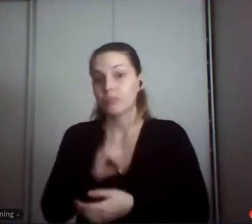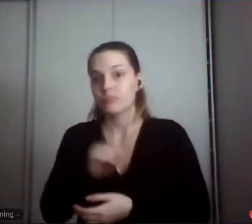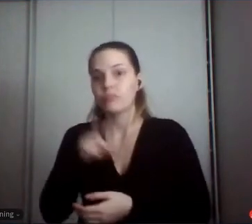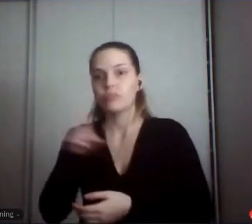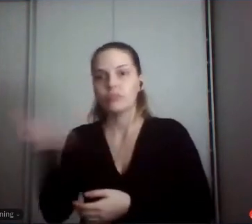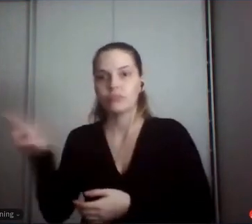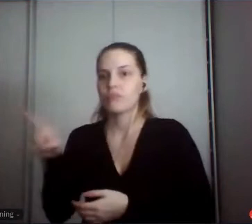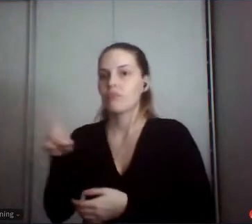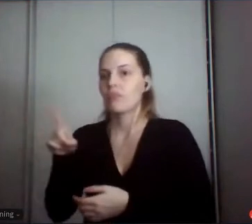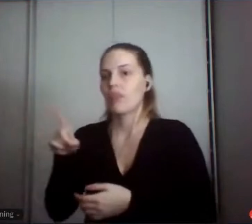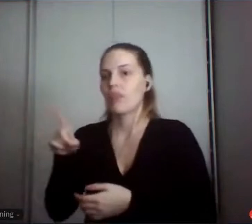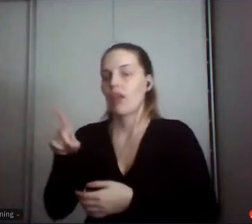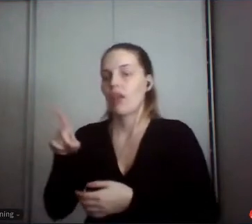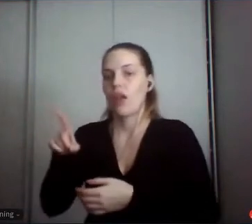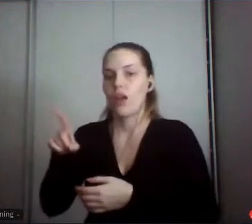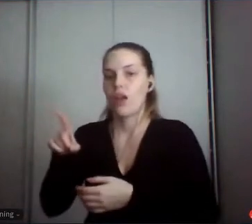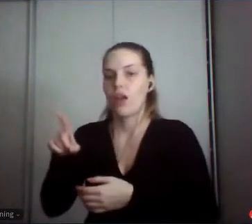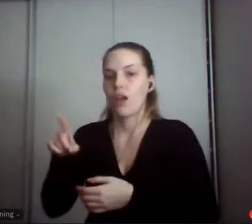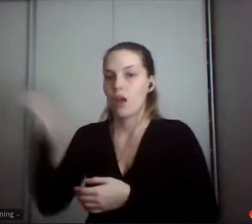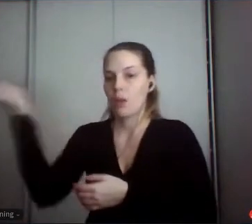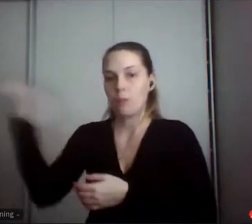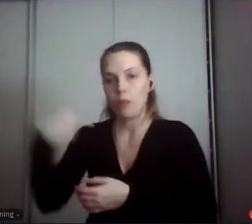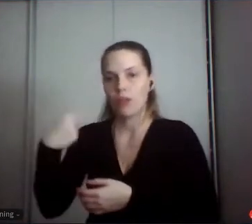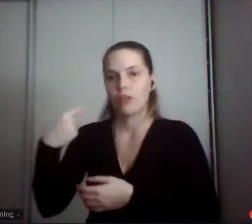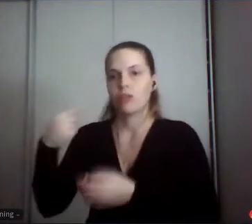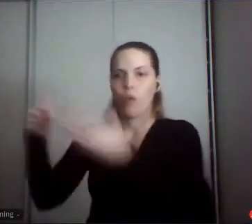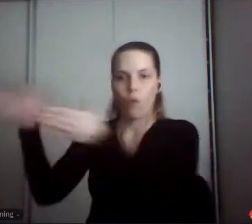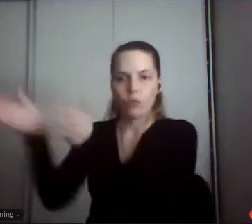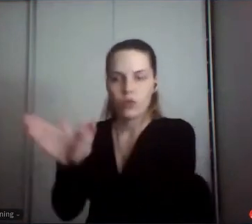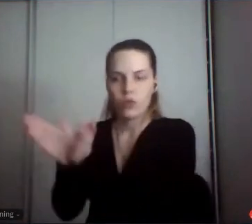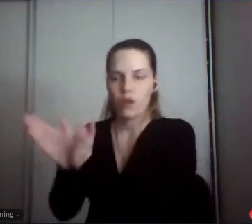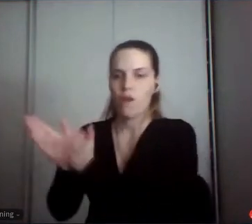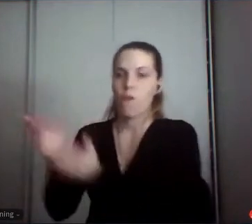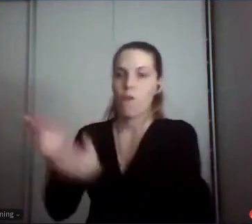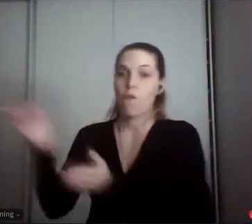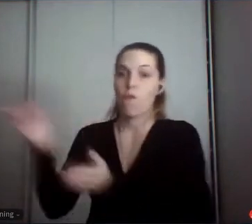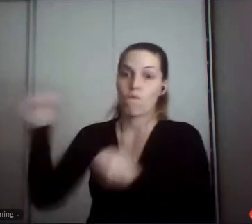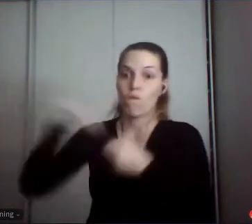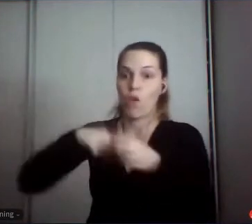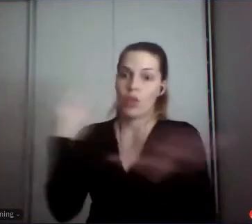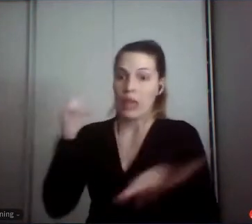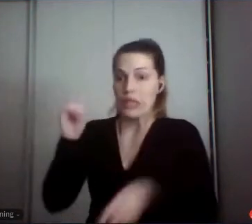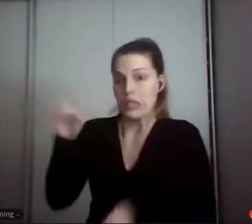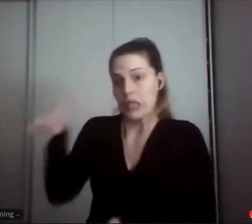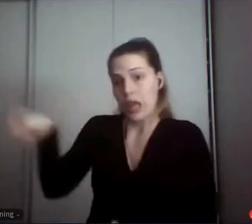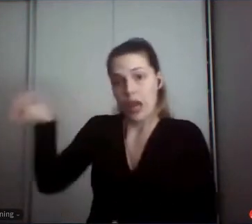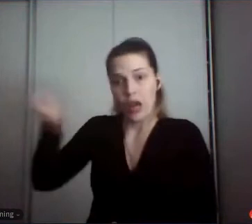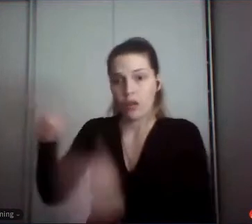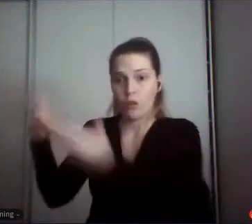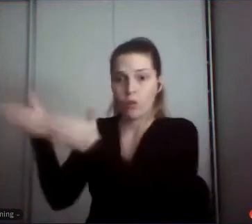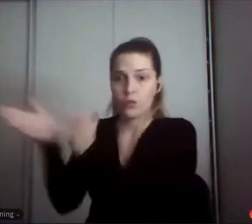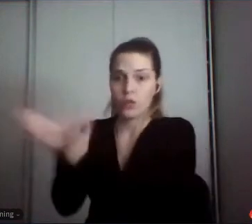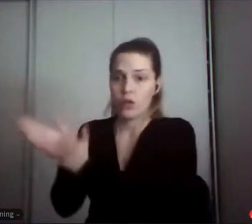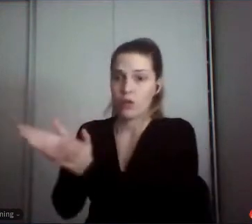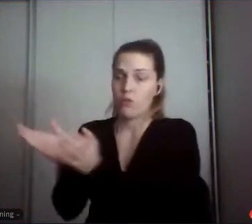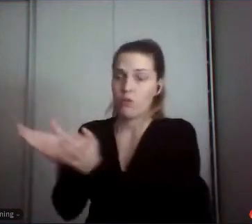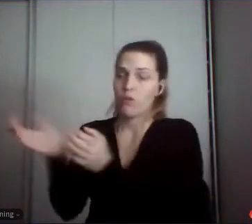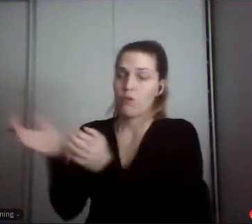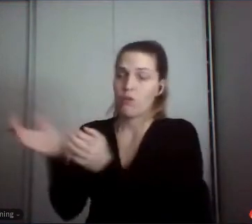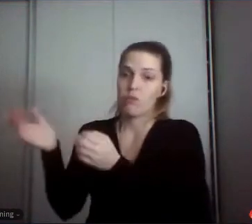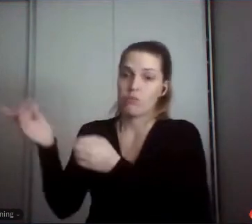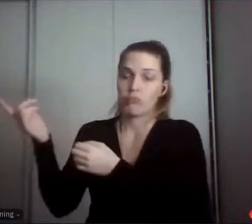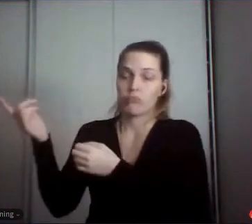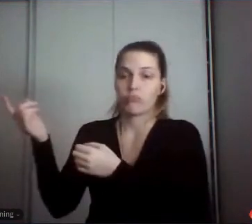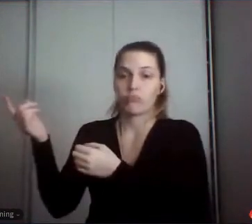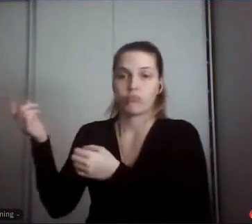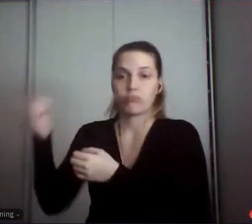Então, essa é uma decisão do Conselho, e se o Conselho deliberar, então a gente teria um retorno na modalidade de EAD. Eu